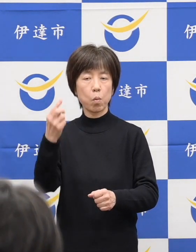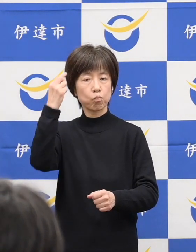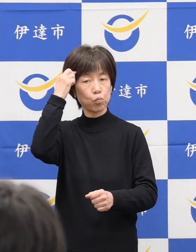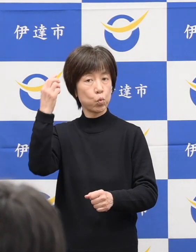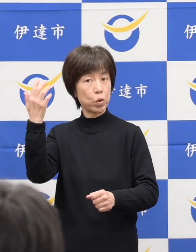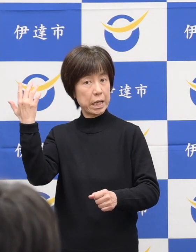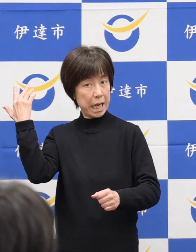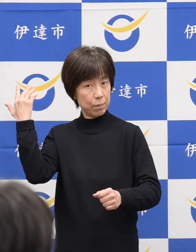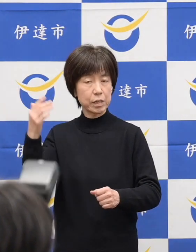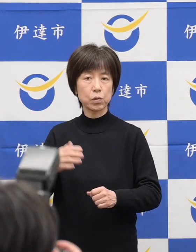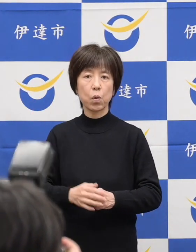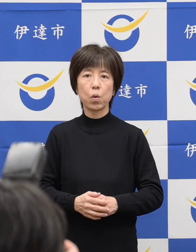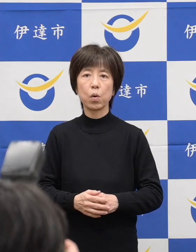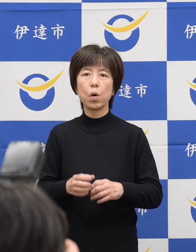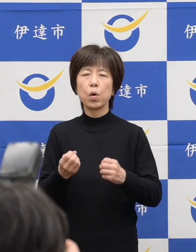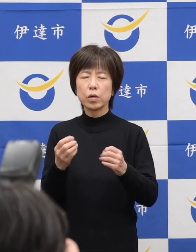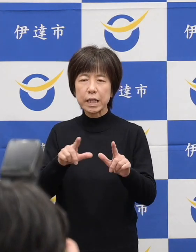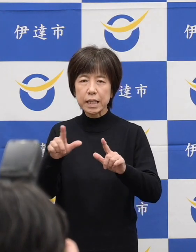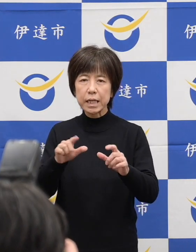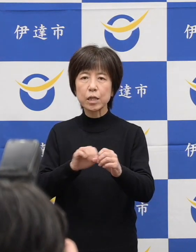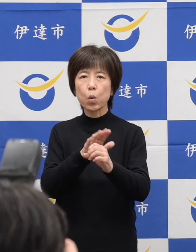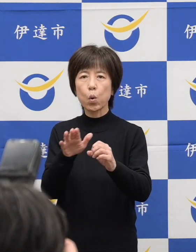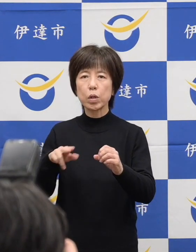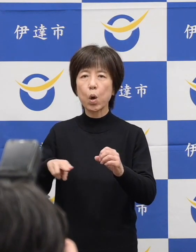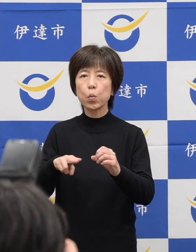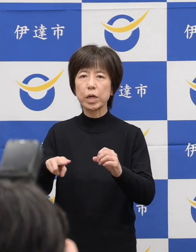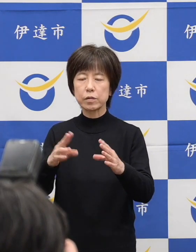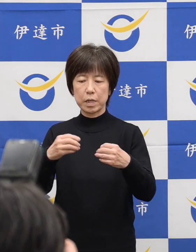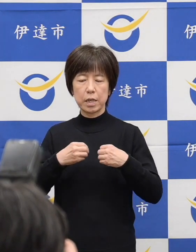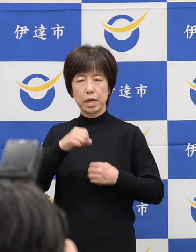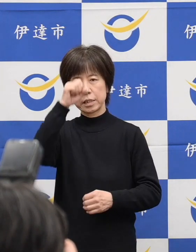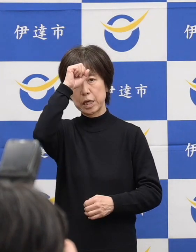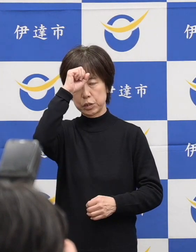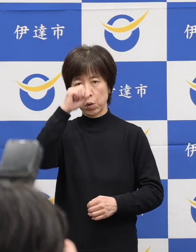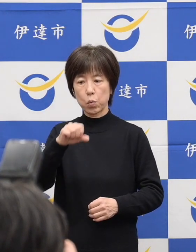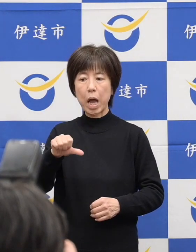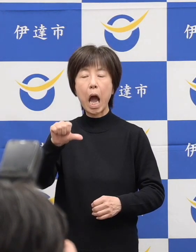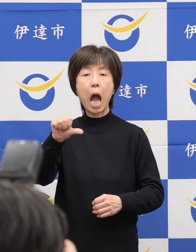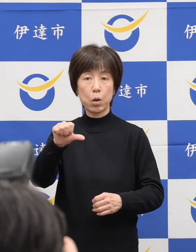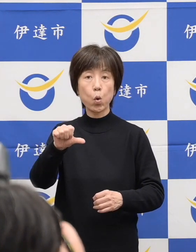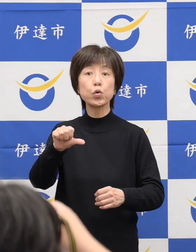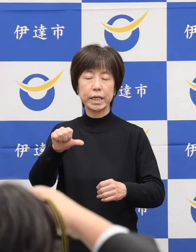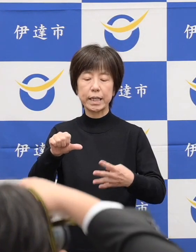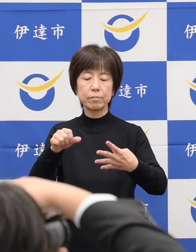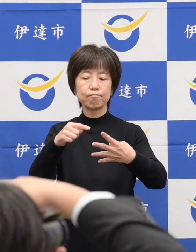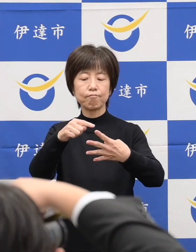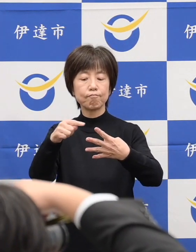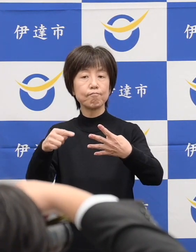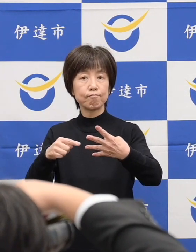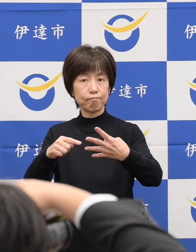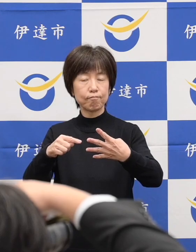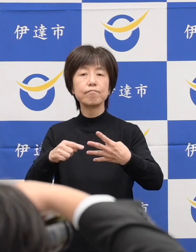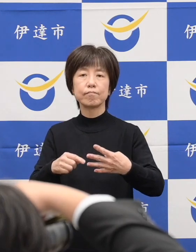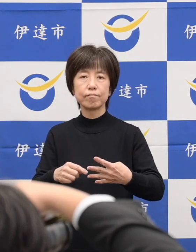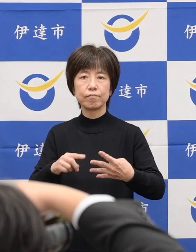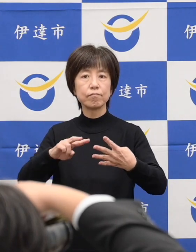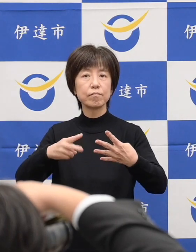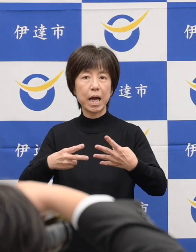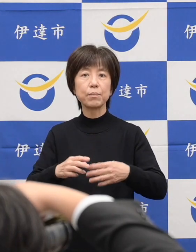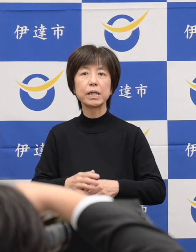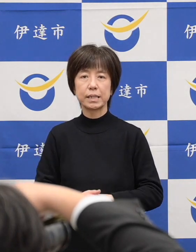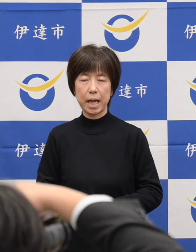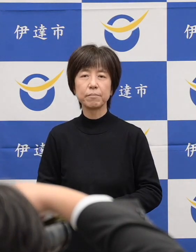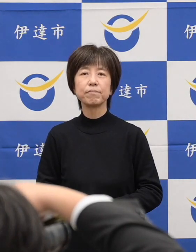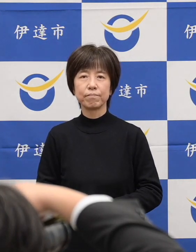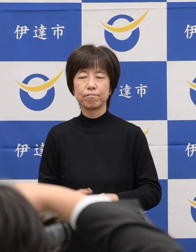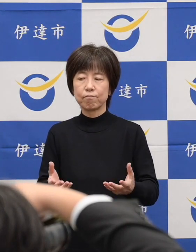ますと、新型コロナウイルス感染症が5類に移行し、市内に活気が戻ってきたと感